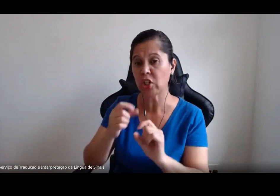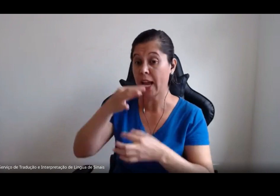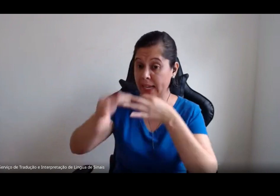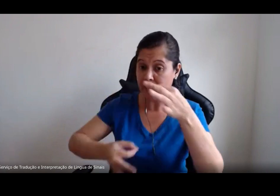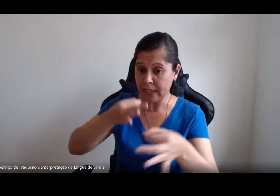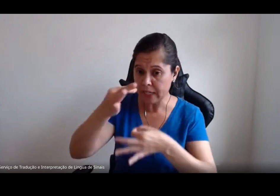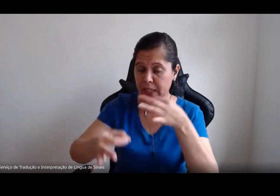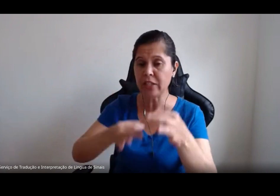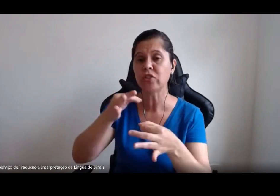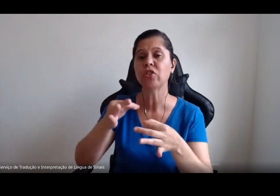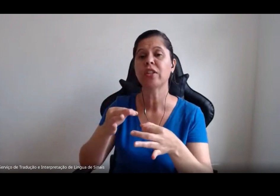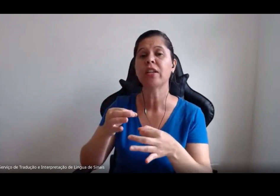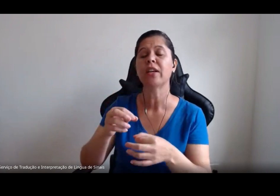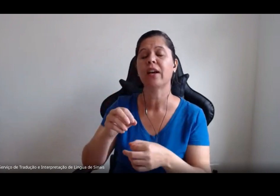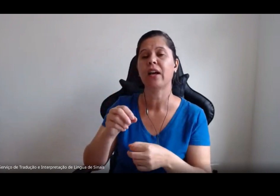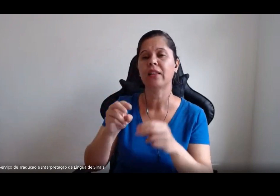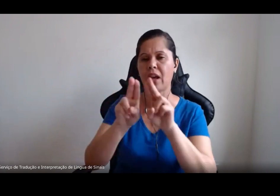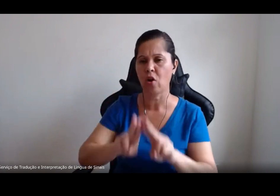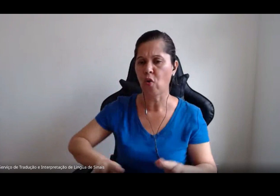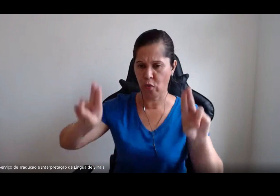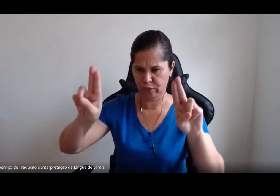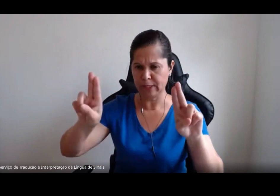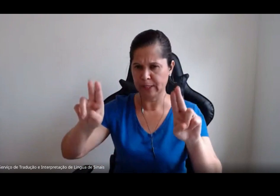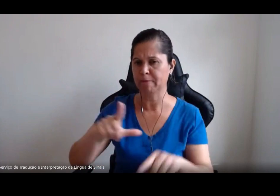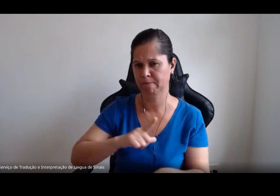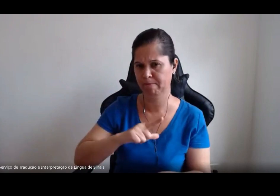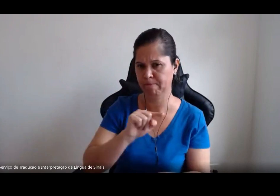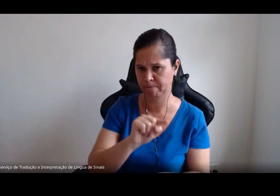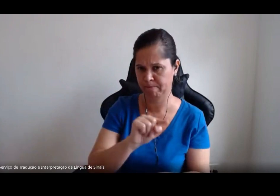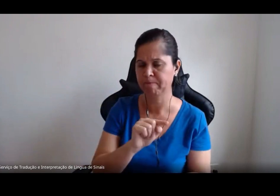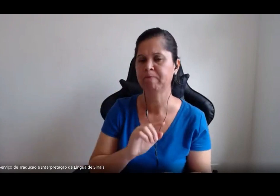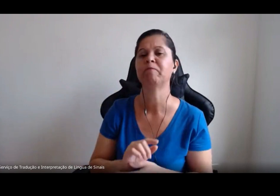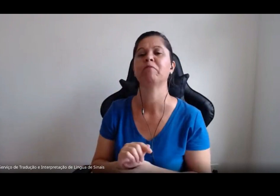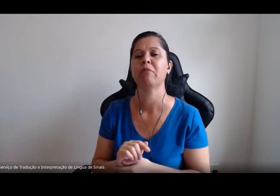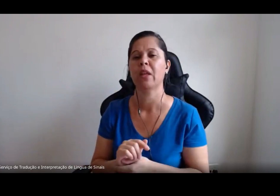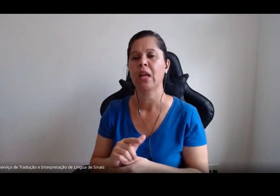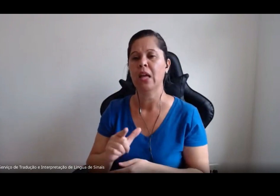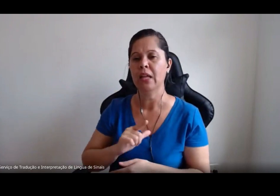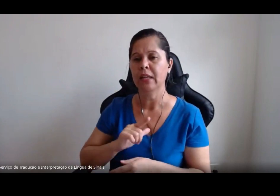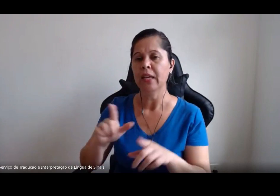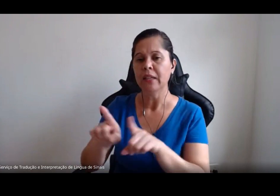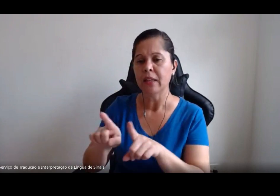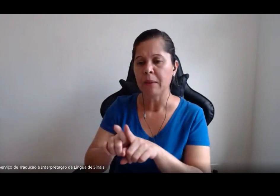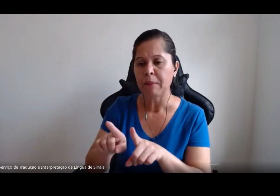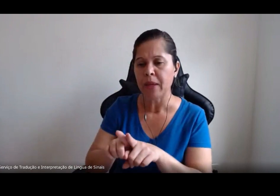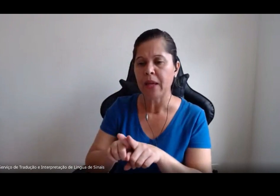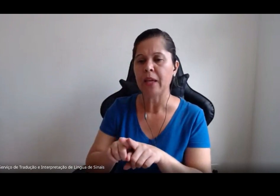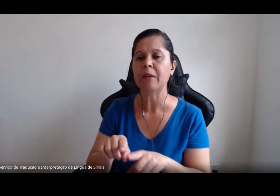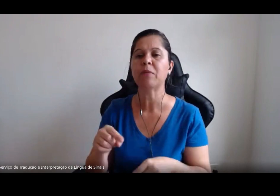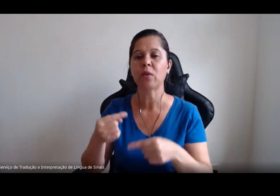pela professora Cristine Gorski, na Federal de Santa Catarina, né? Nas políticas linguísticas também tem